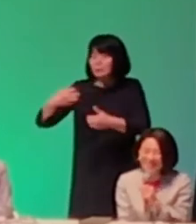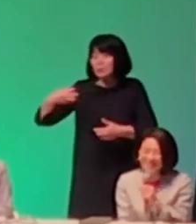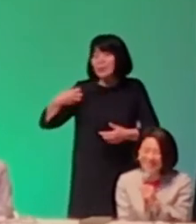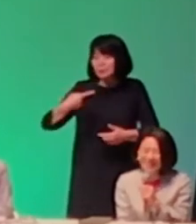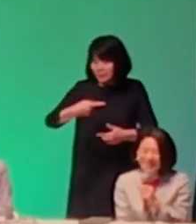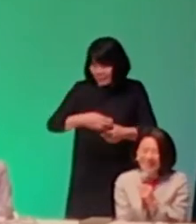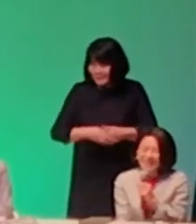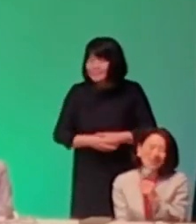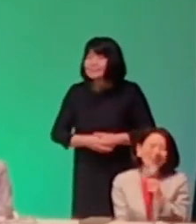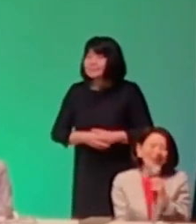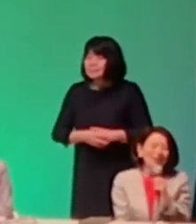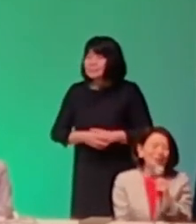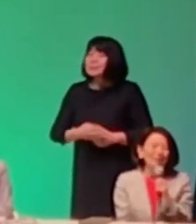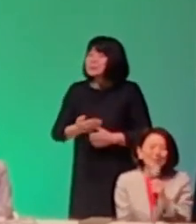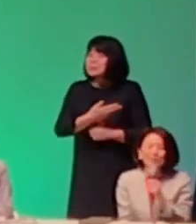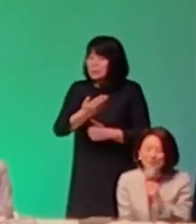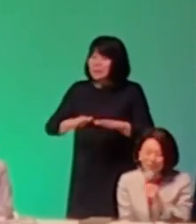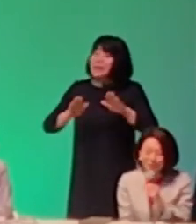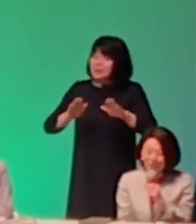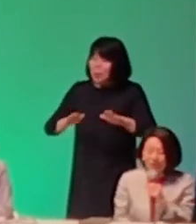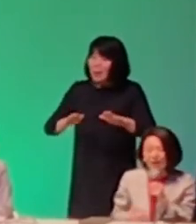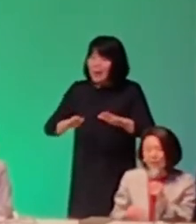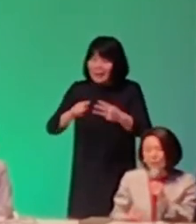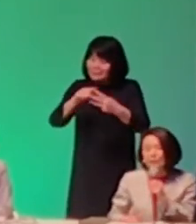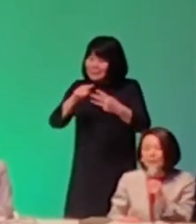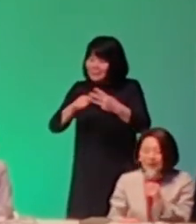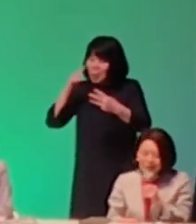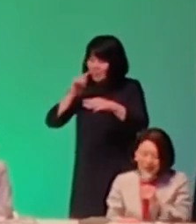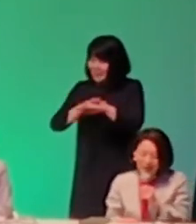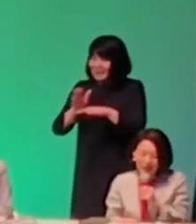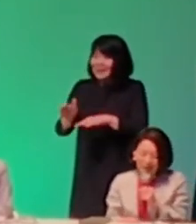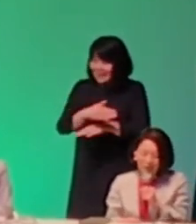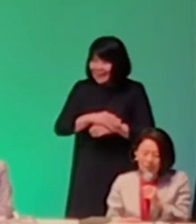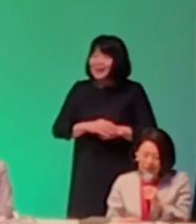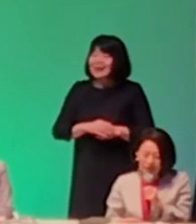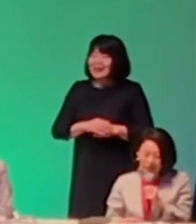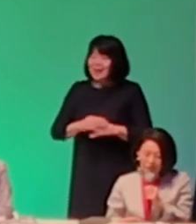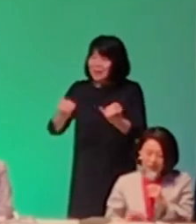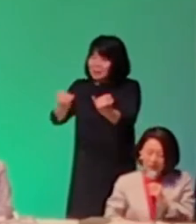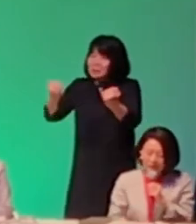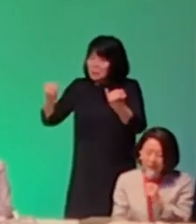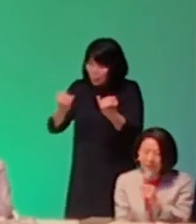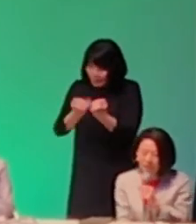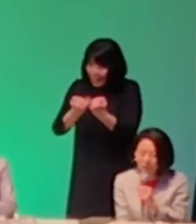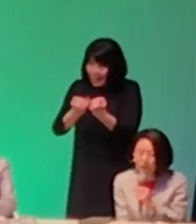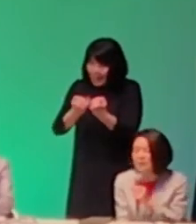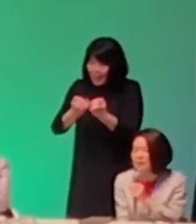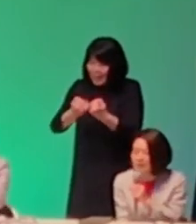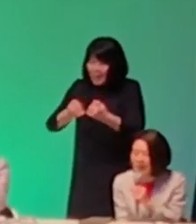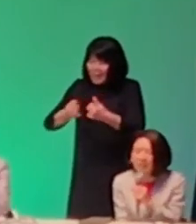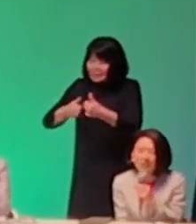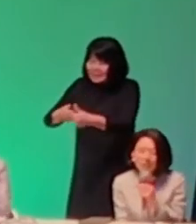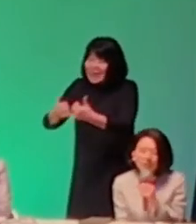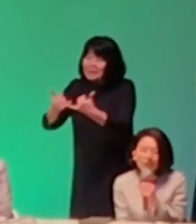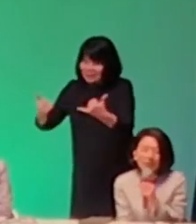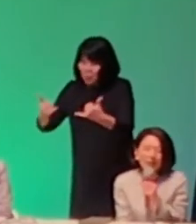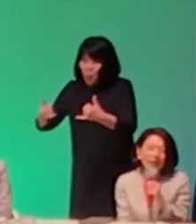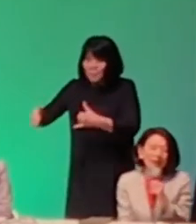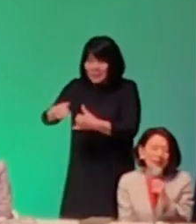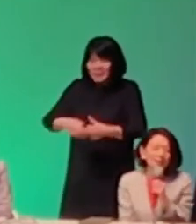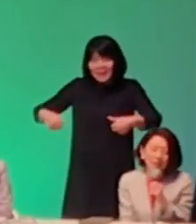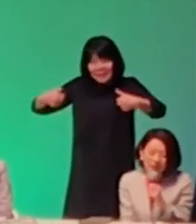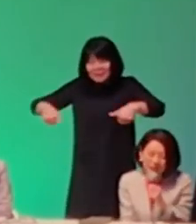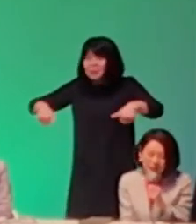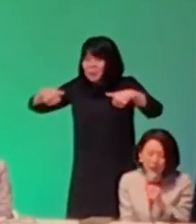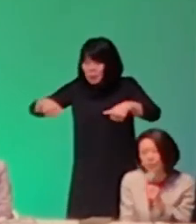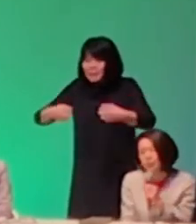ています。そして今日私の3つの視点からこの女性、そしてチャレンジとも含めてみんなが同じように